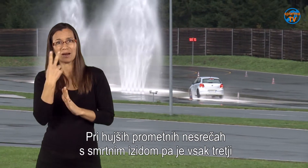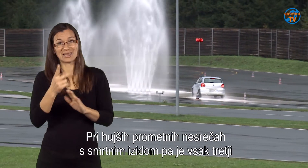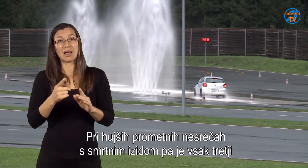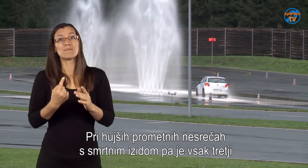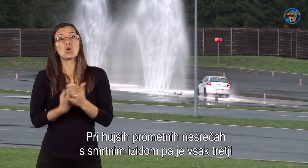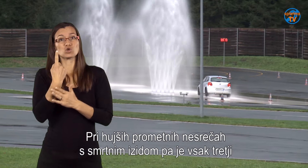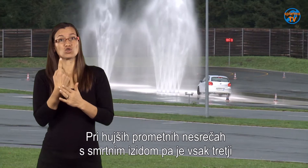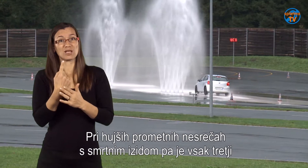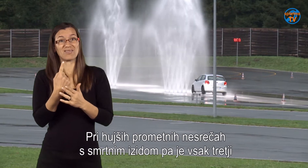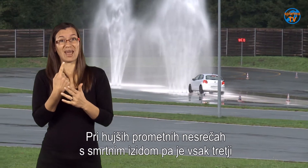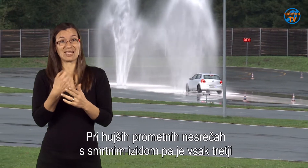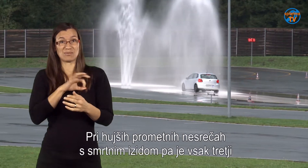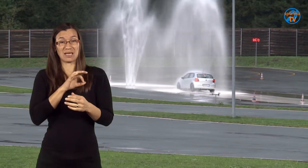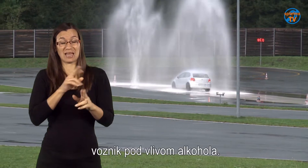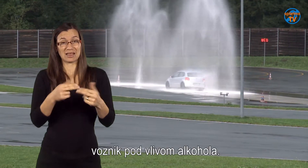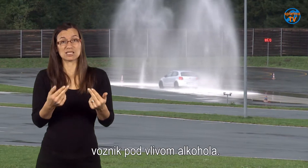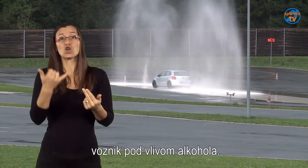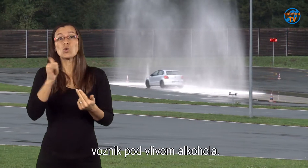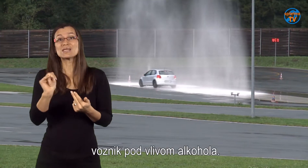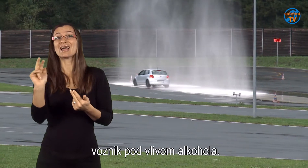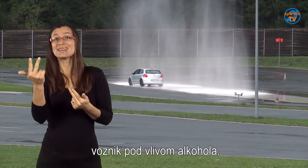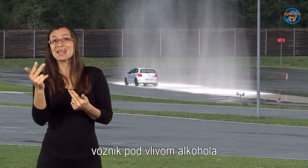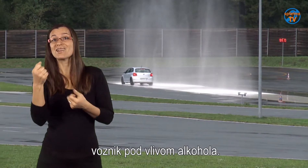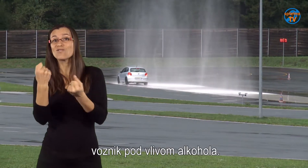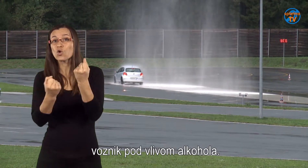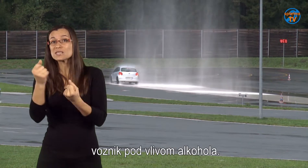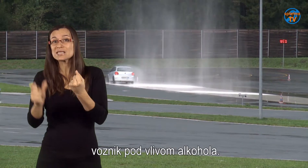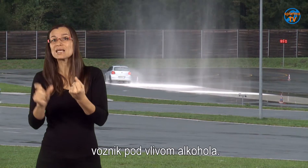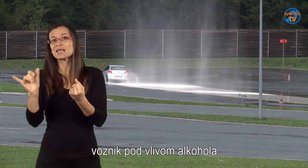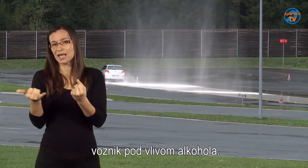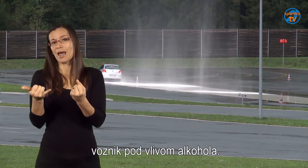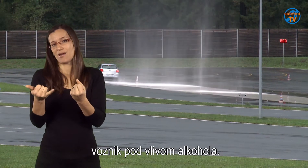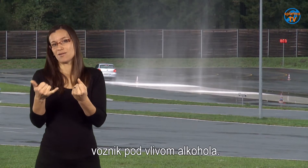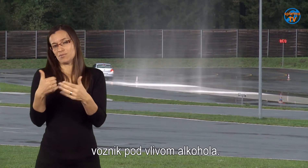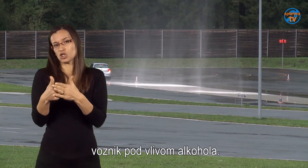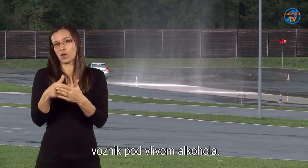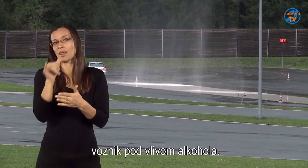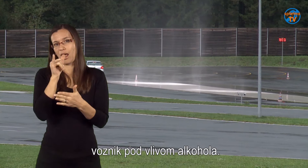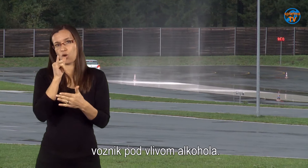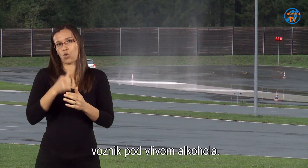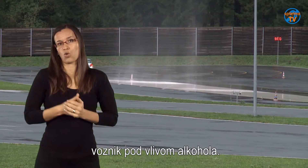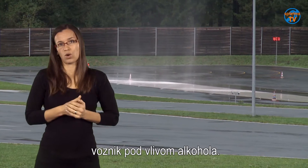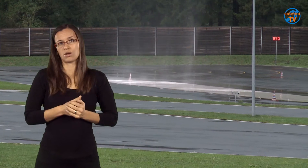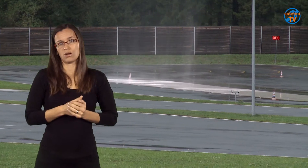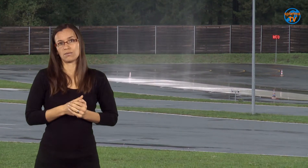nesreč, vsak tretji voznik pod vplivom alkohola oziroma je prisoten alkohol.